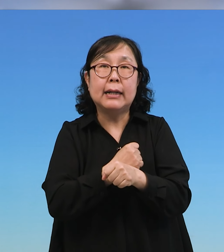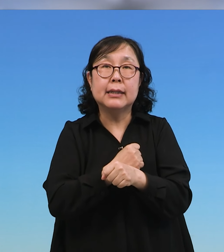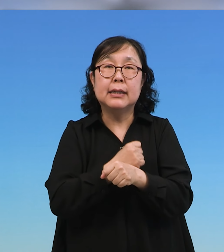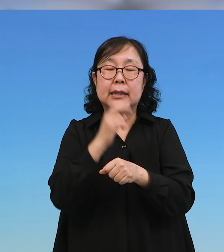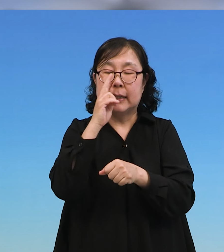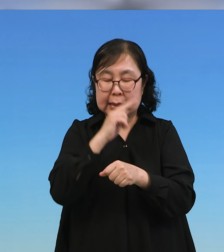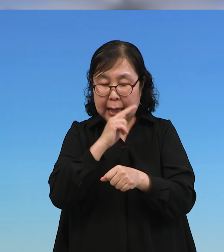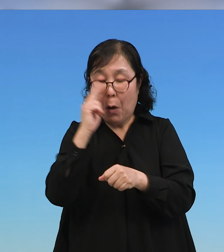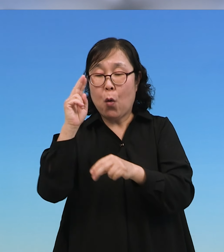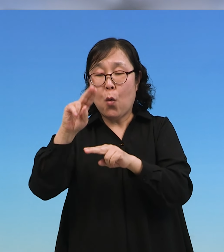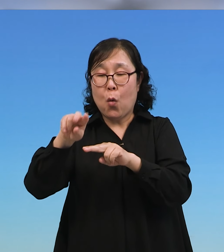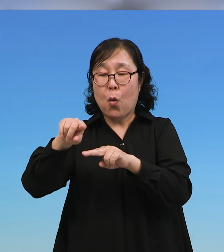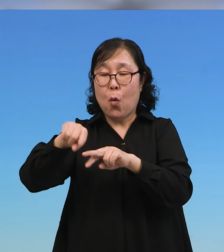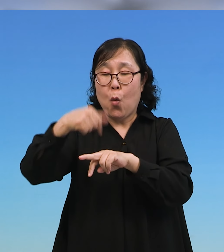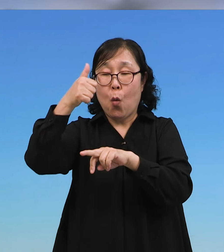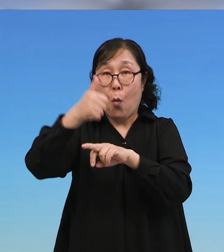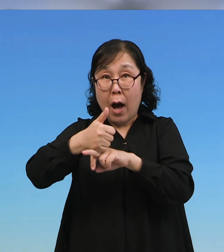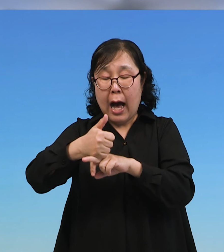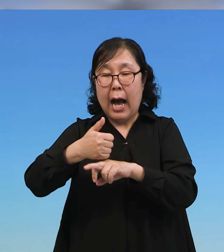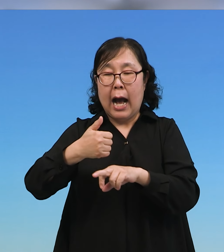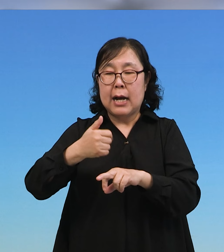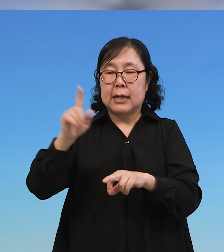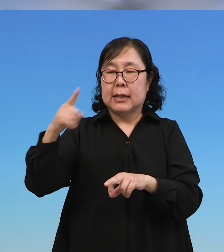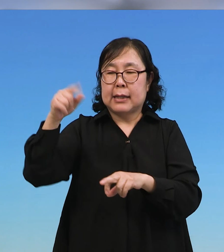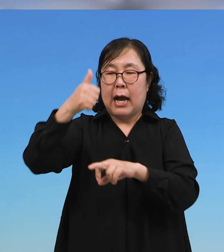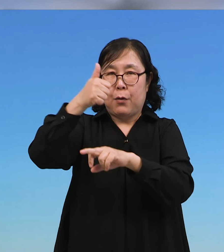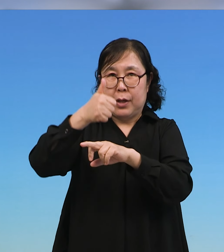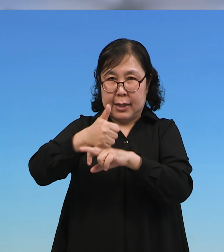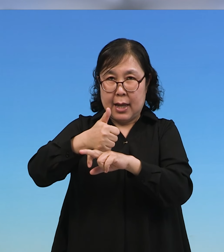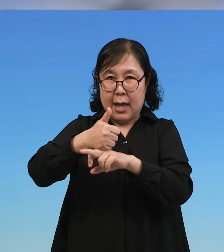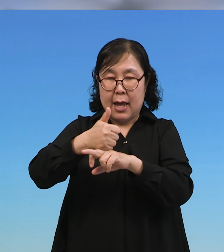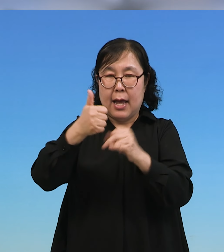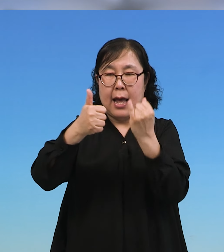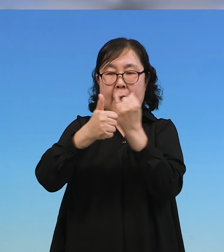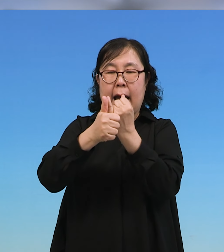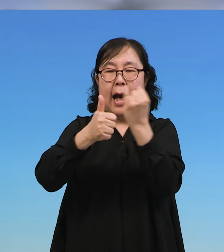조금만 아시잖아요. 자기 장인이에요, 장인.